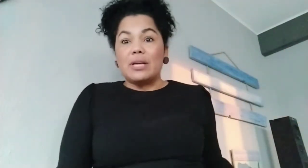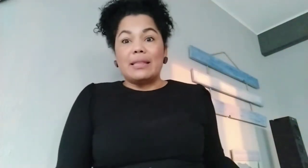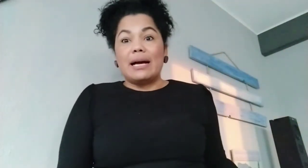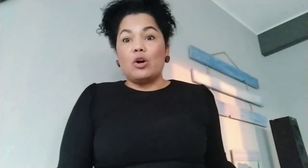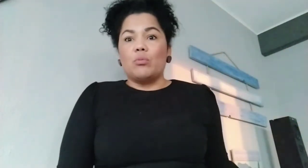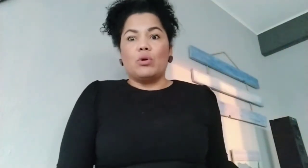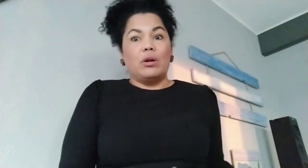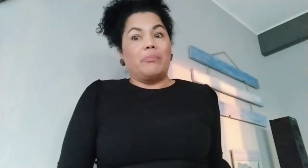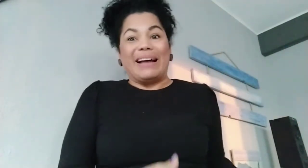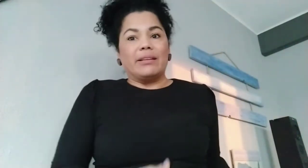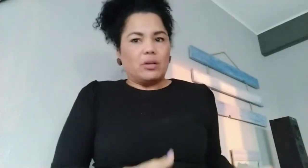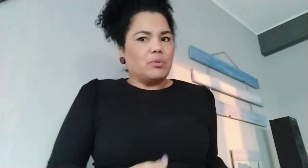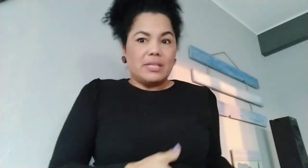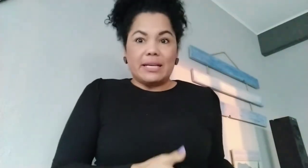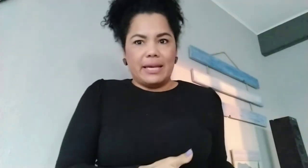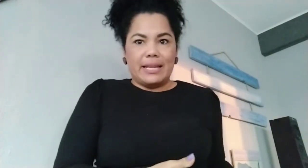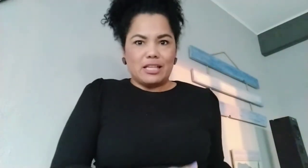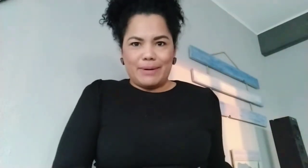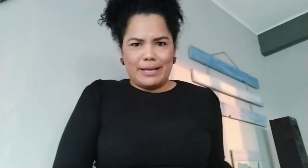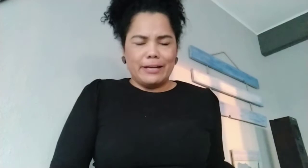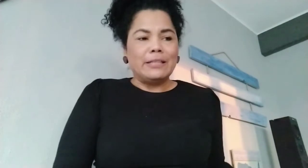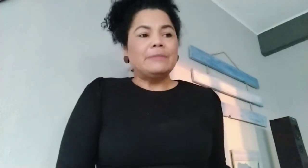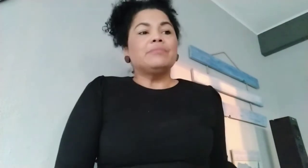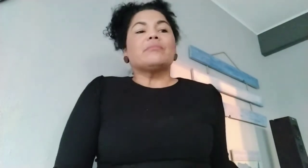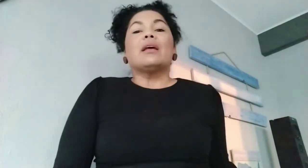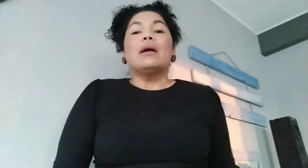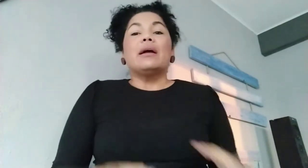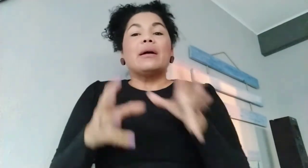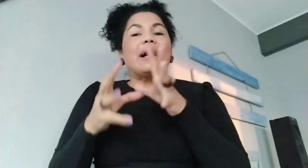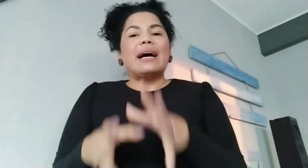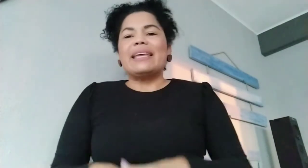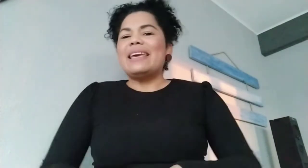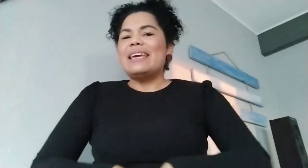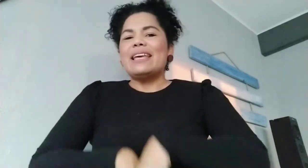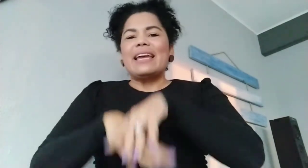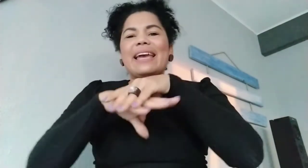poceta, como el váter, como dice aquí en España. Aquí es